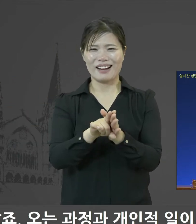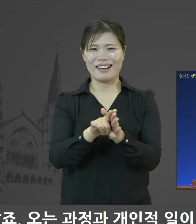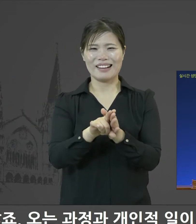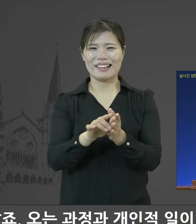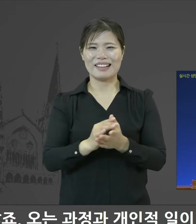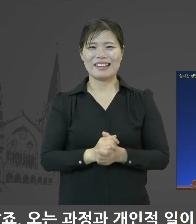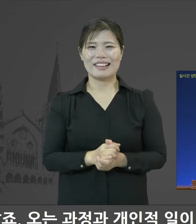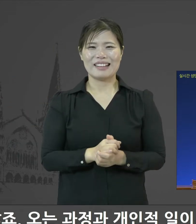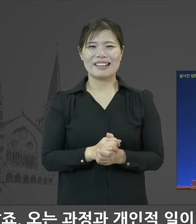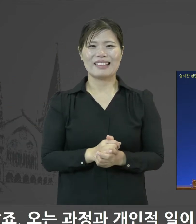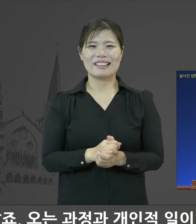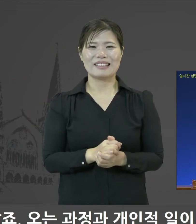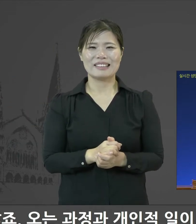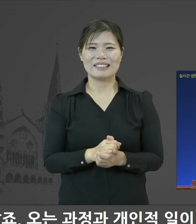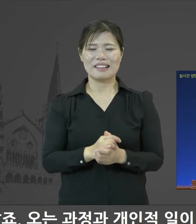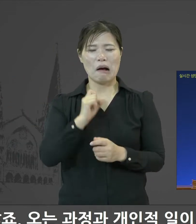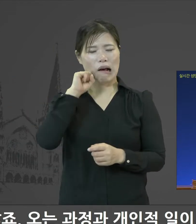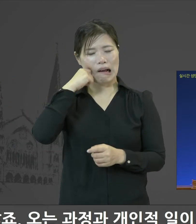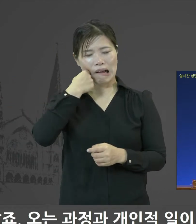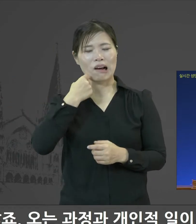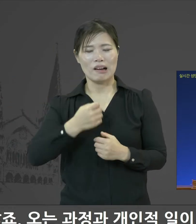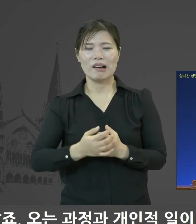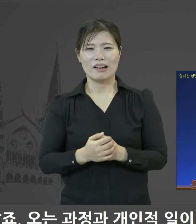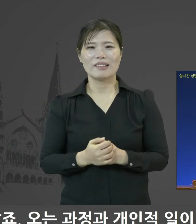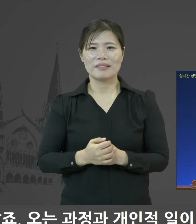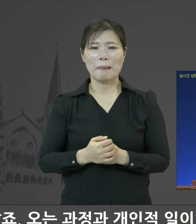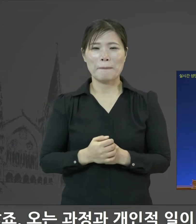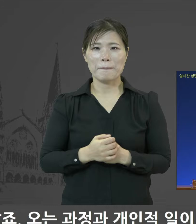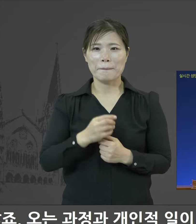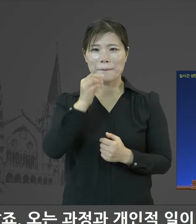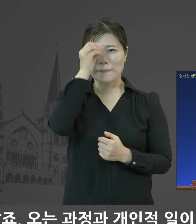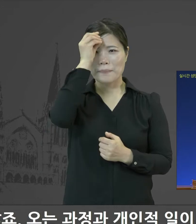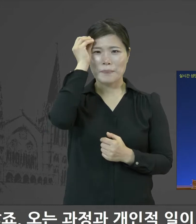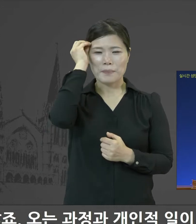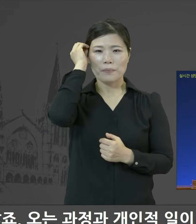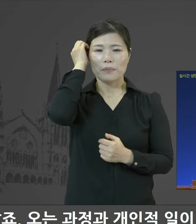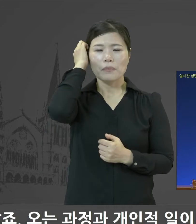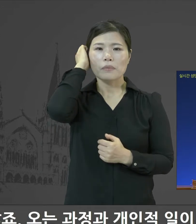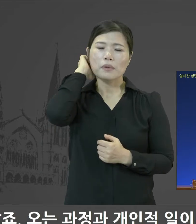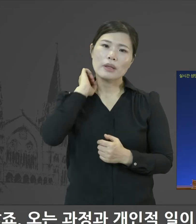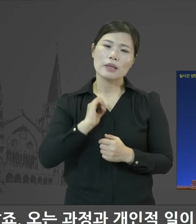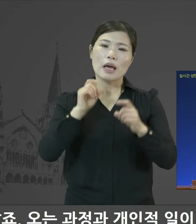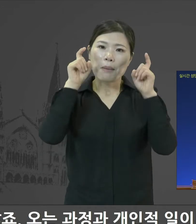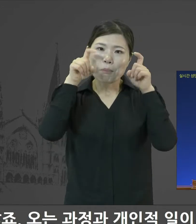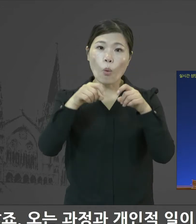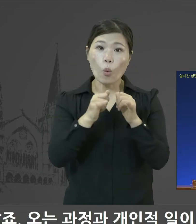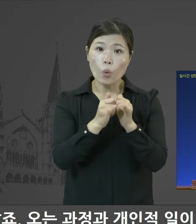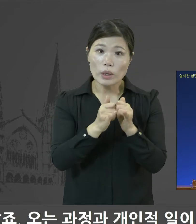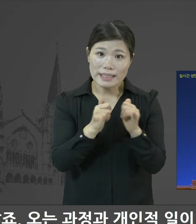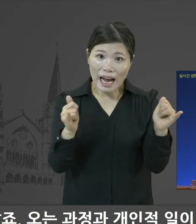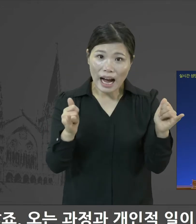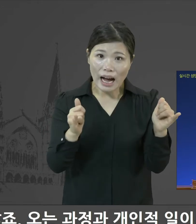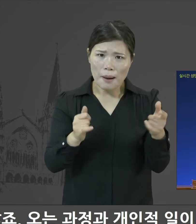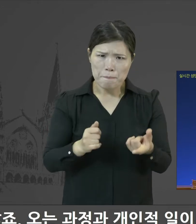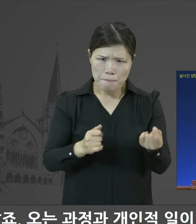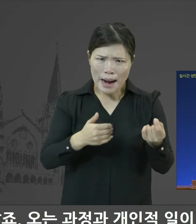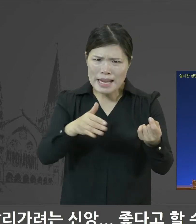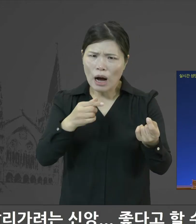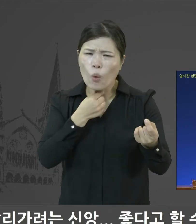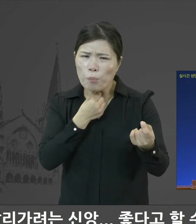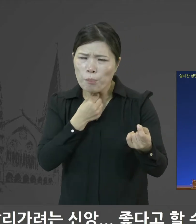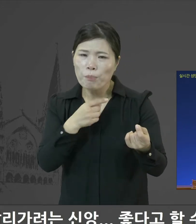이게 말할 수 없겠죠. 오늘 이 목자들은 빨리 가보고 싶었어요. 빨리. 누가 뭐라 그런 게